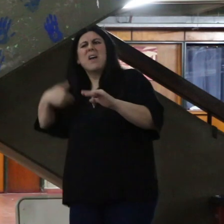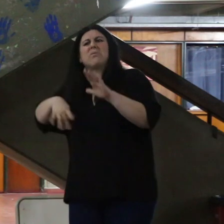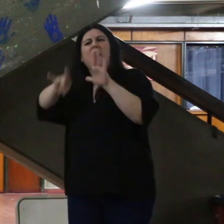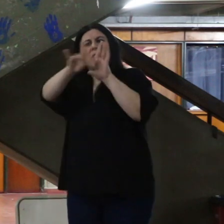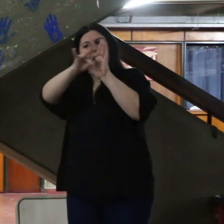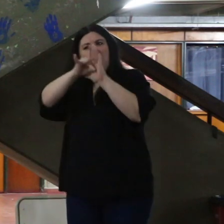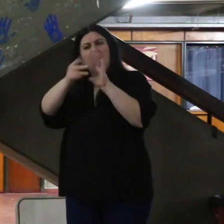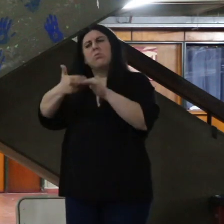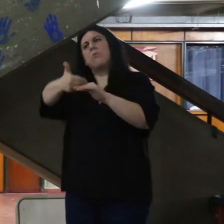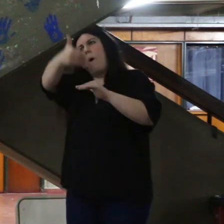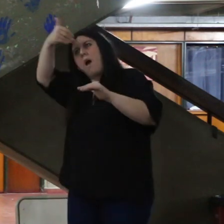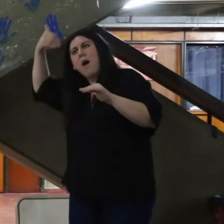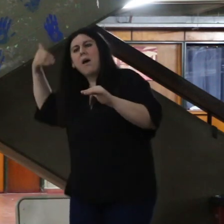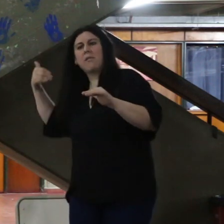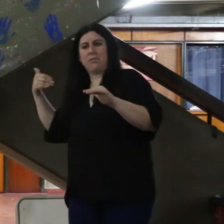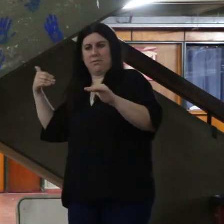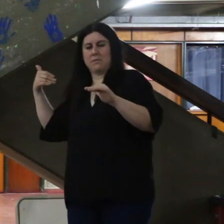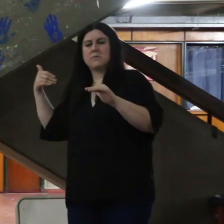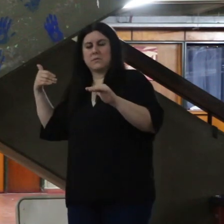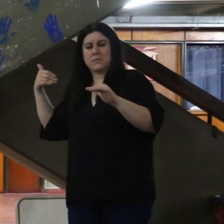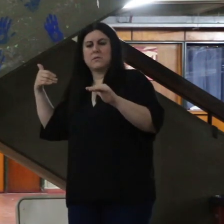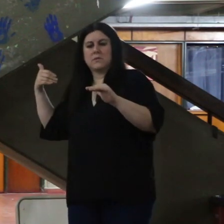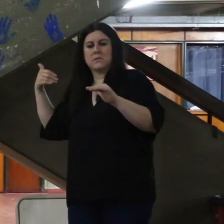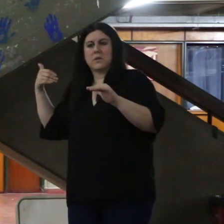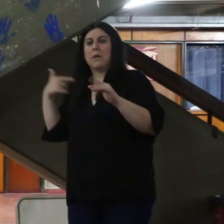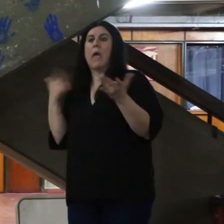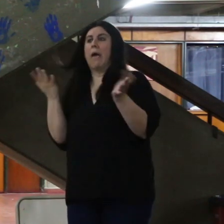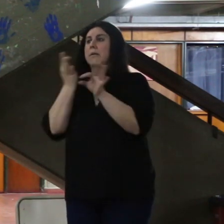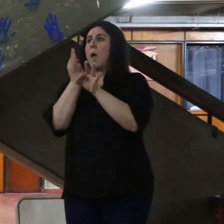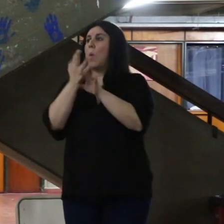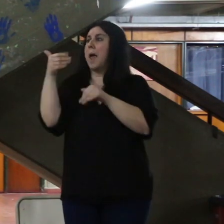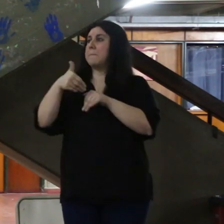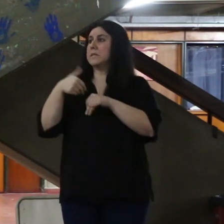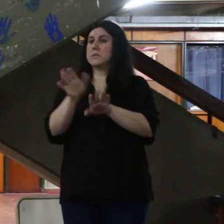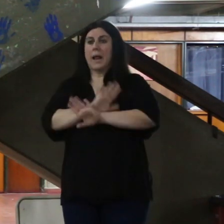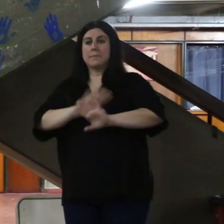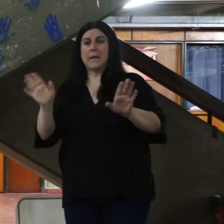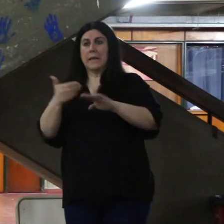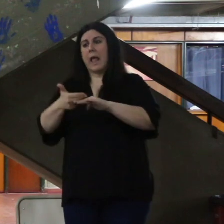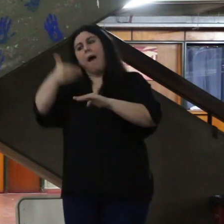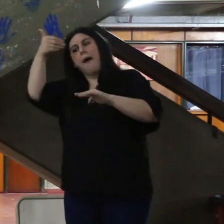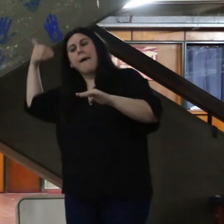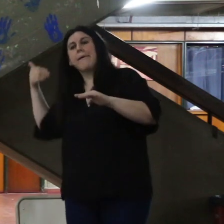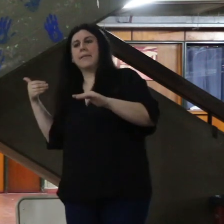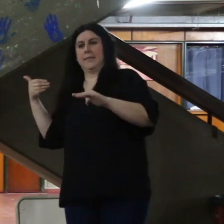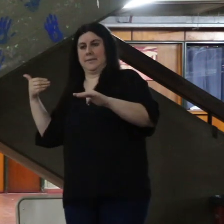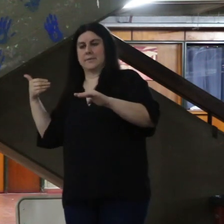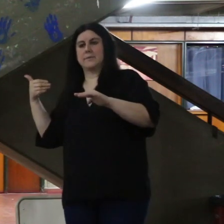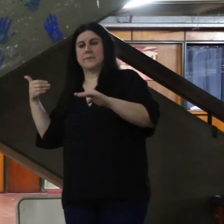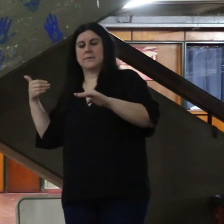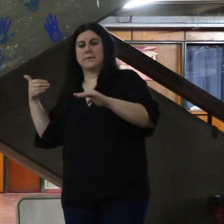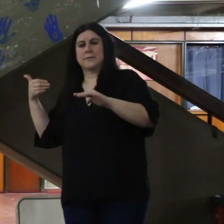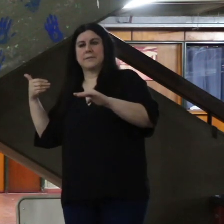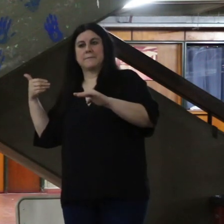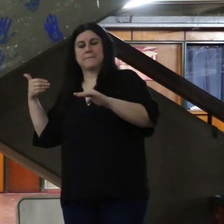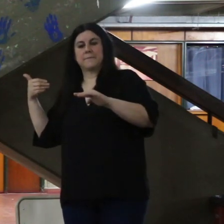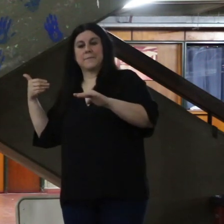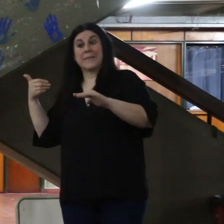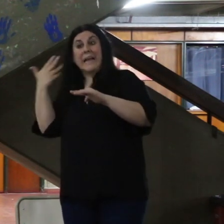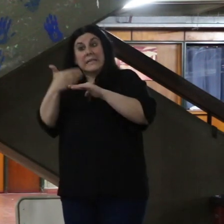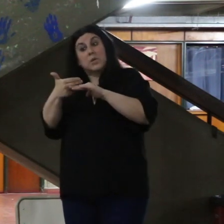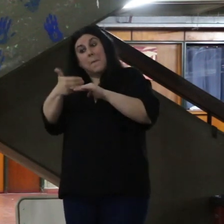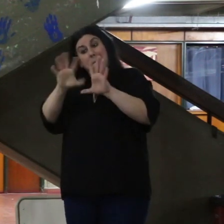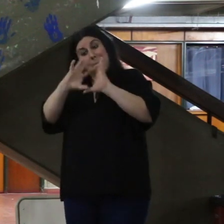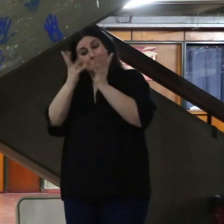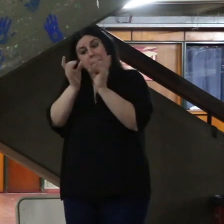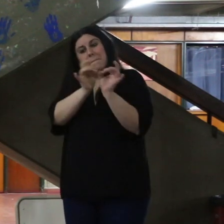antes de no venir más presencialmente a la escuela. Y esa previa